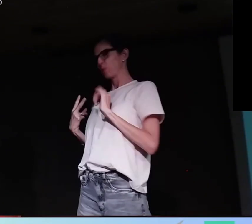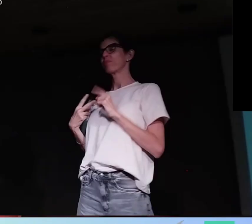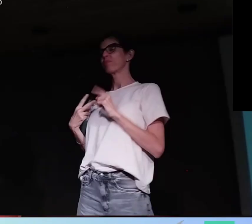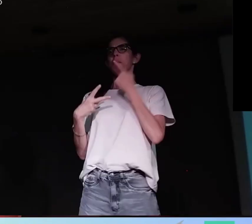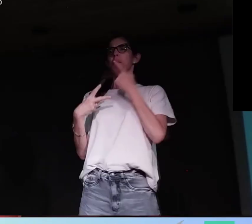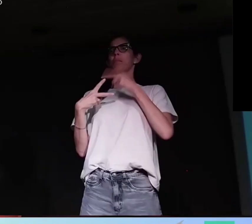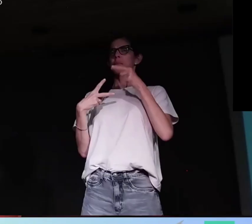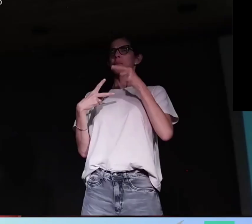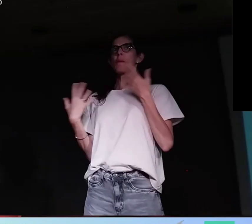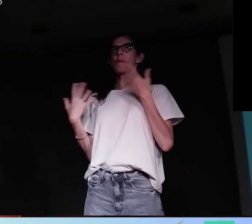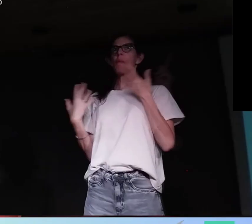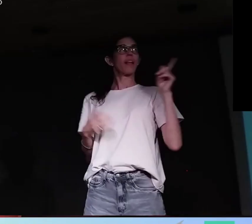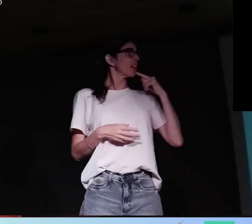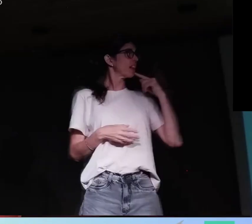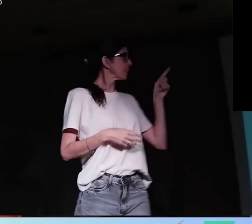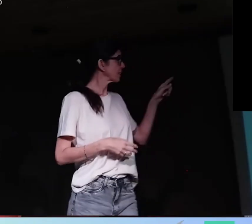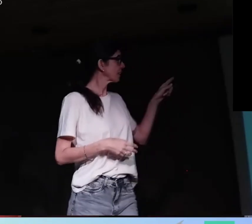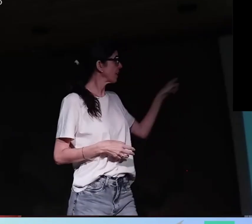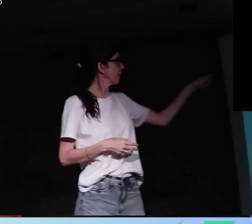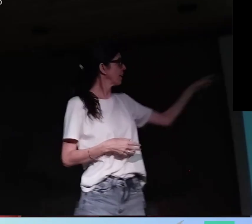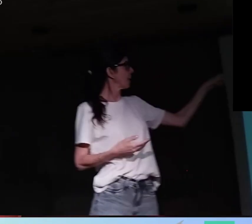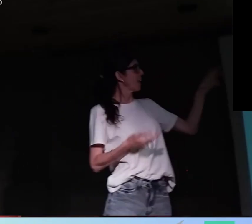realidad. Primero,